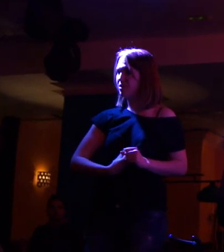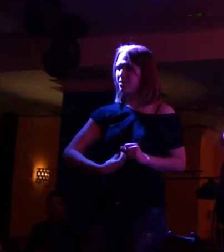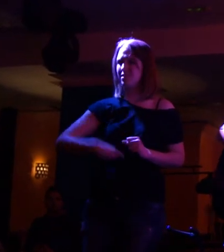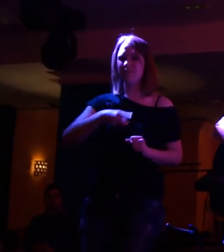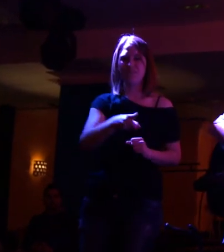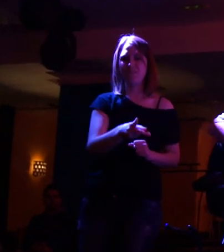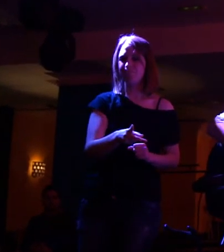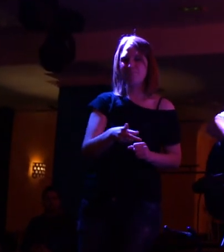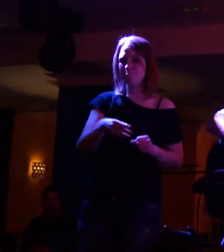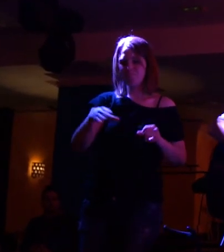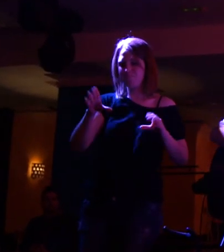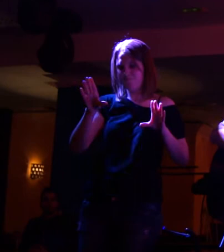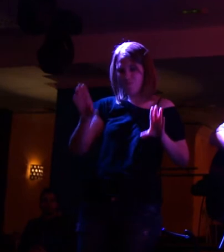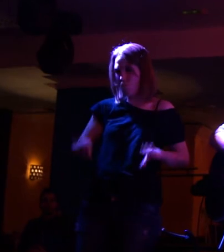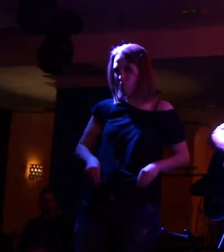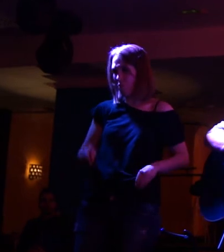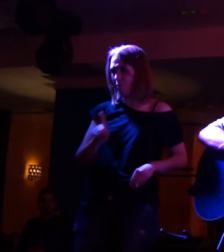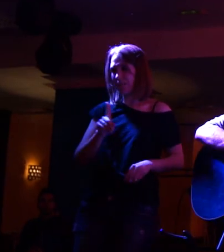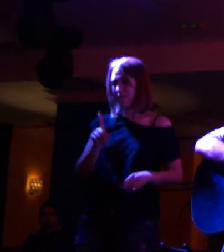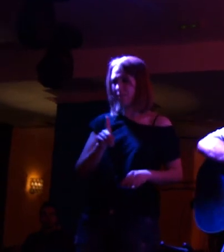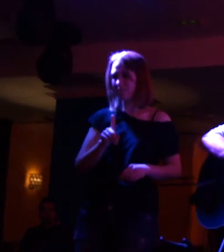ya no lo admite.